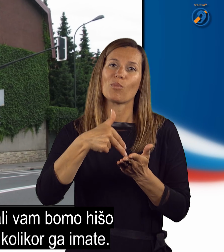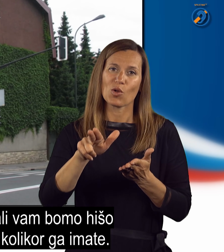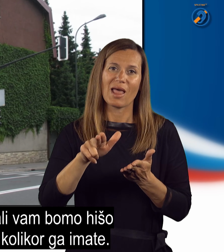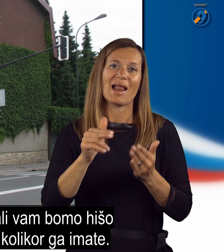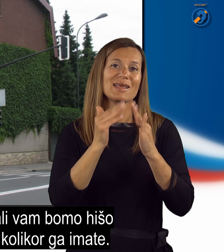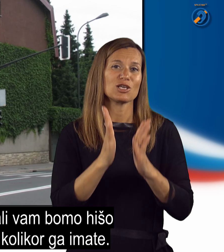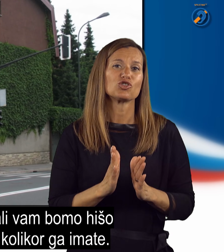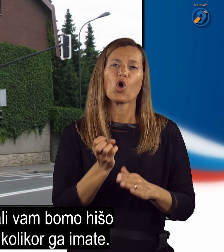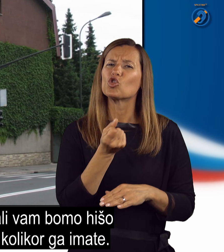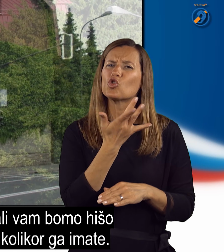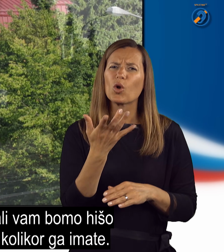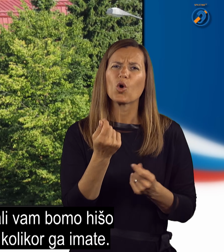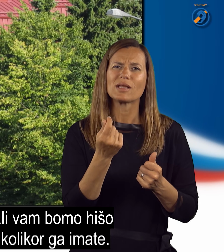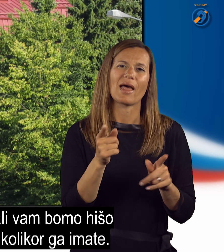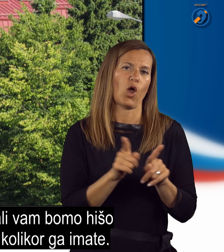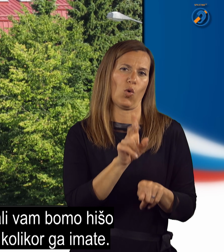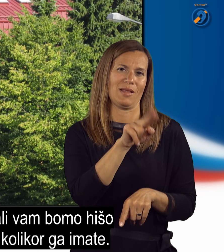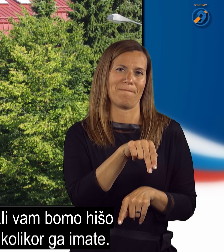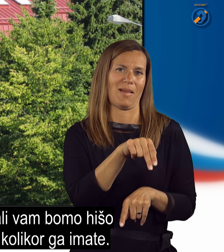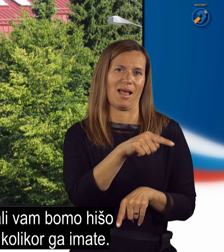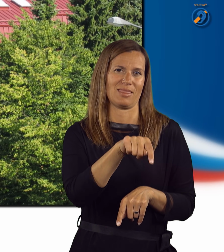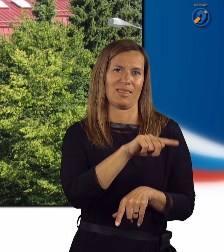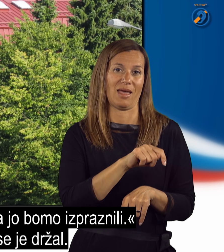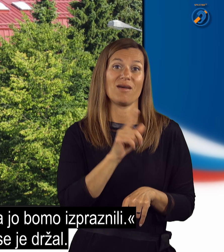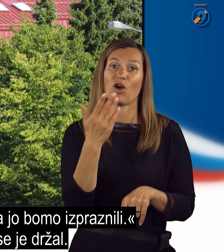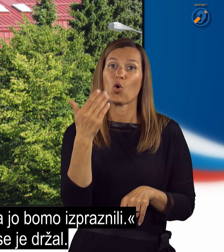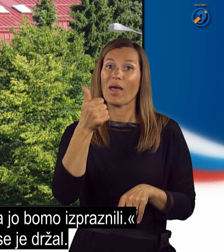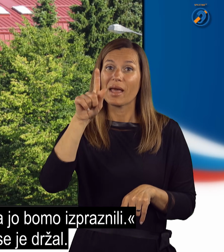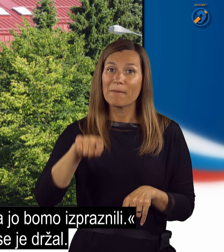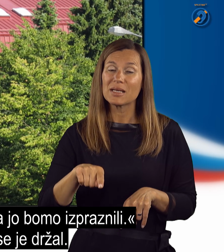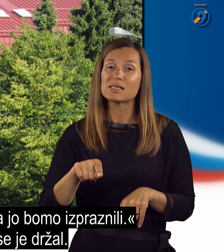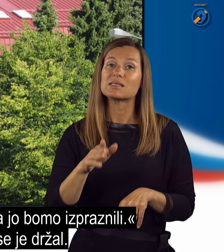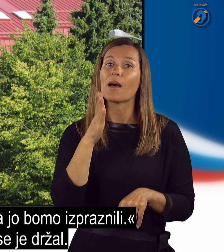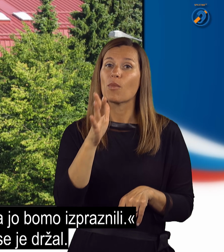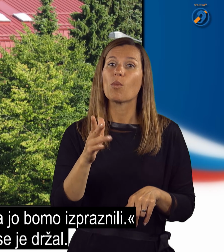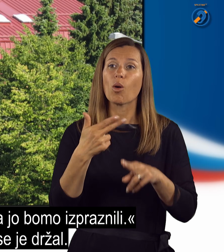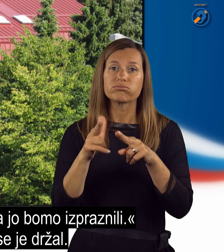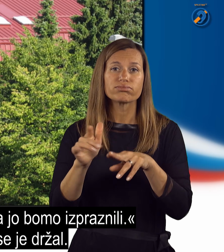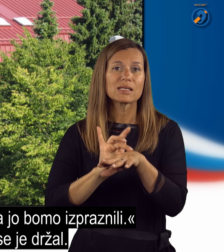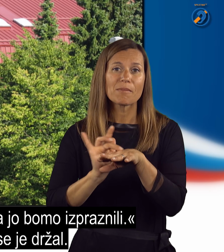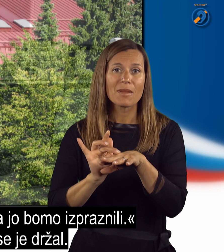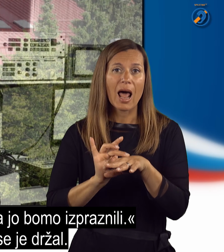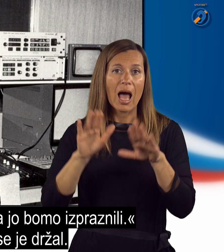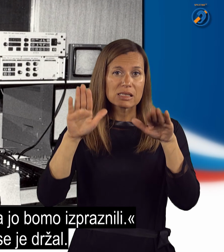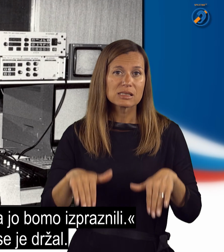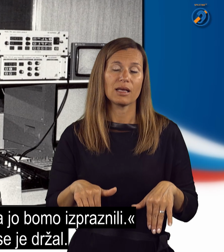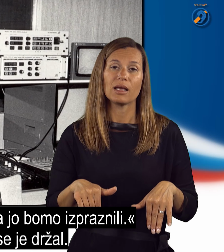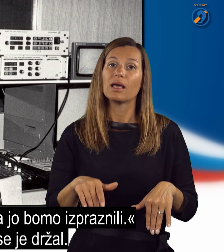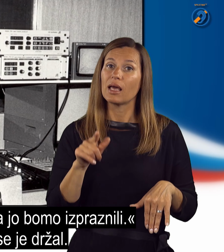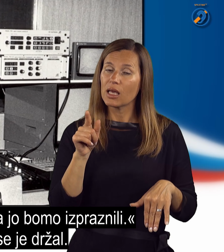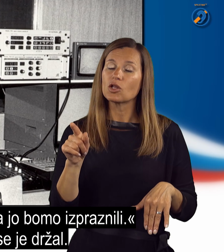bomo hišo za toliko denarja, kolikor ga imate. V roku enega meseca jo bomo izpraznili